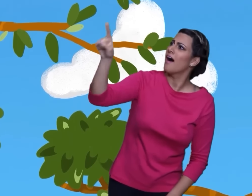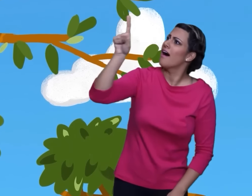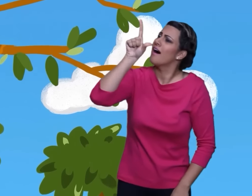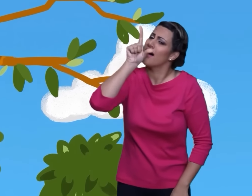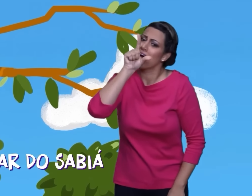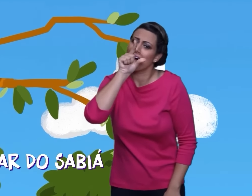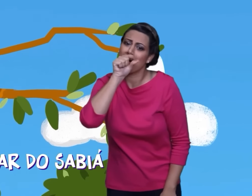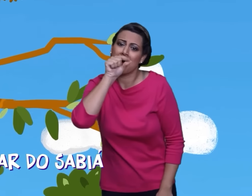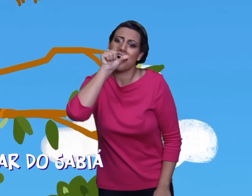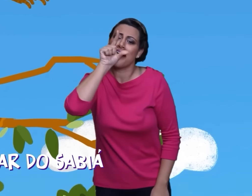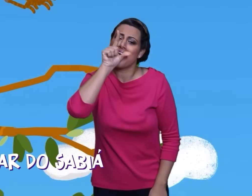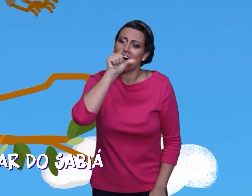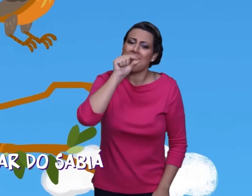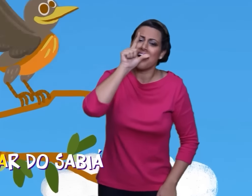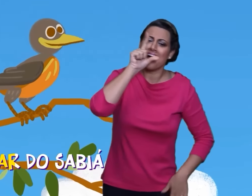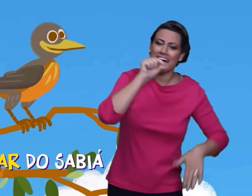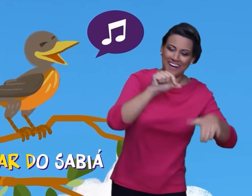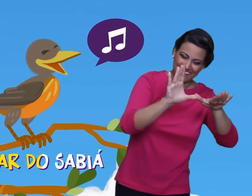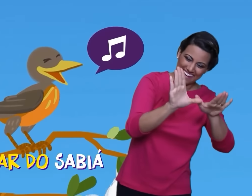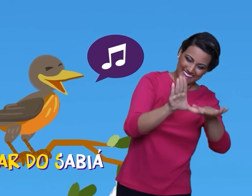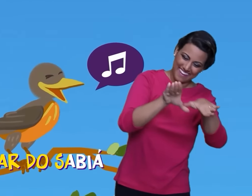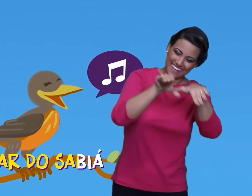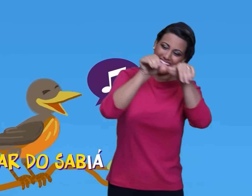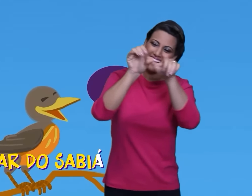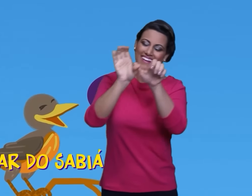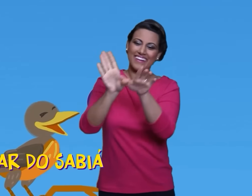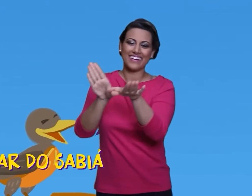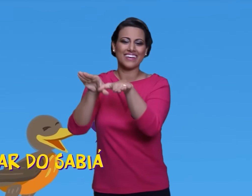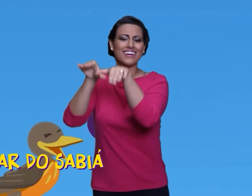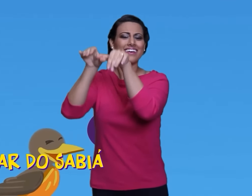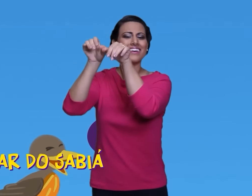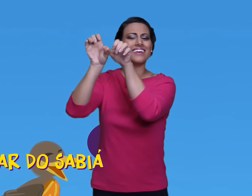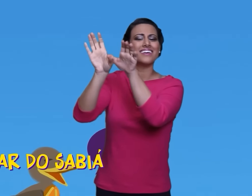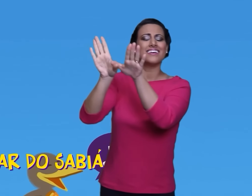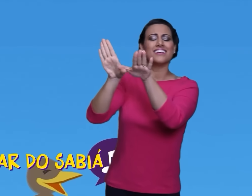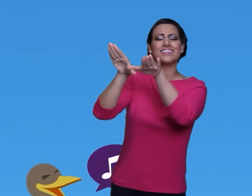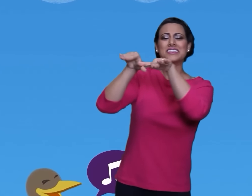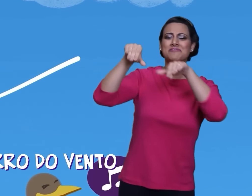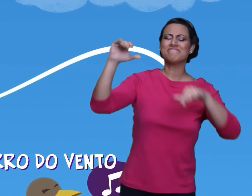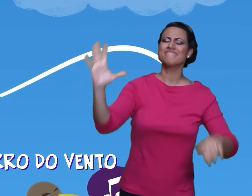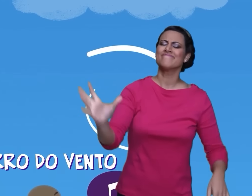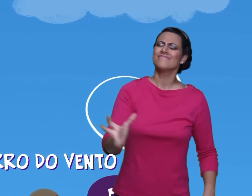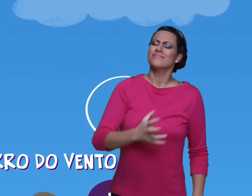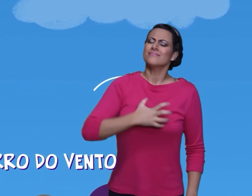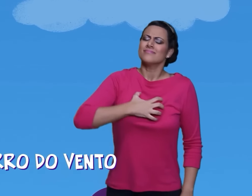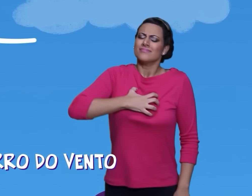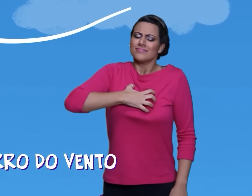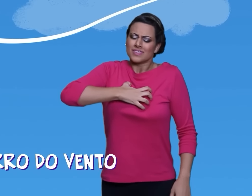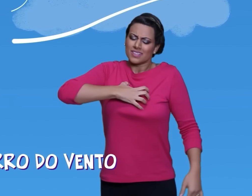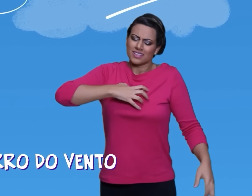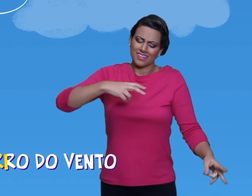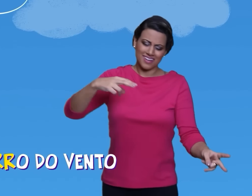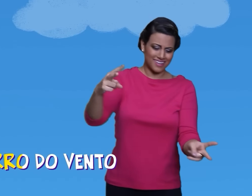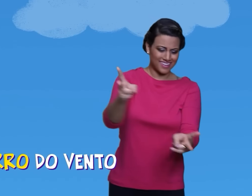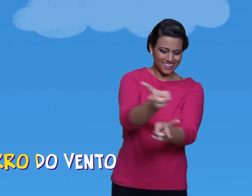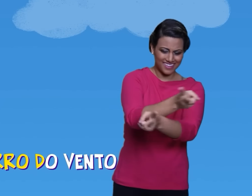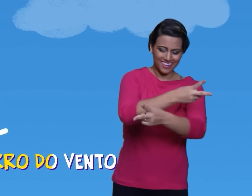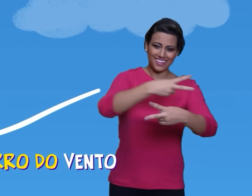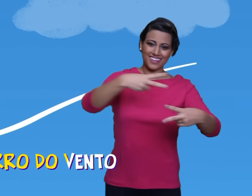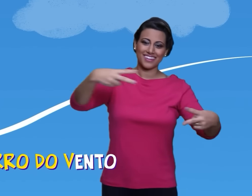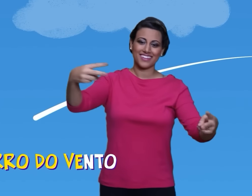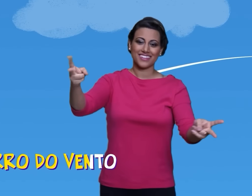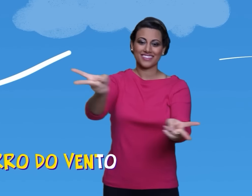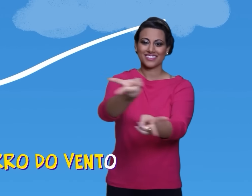escutar no cantar do sabiá, no sussurro